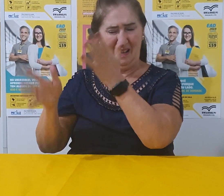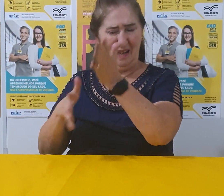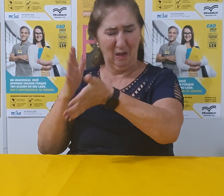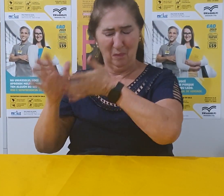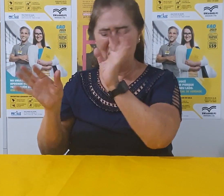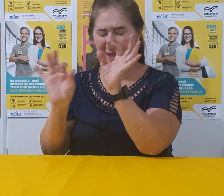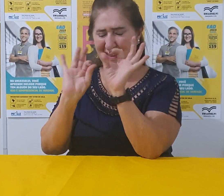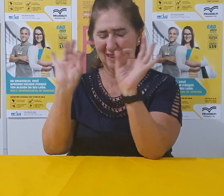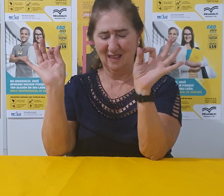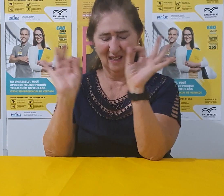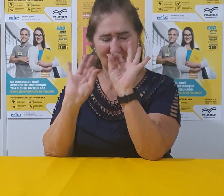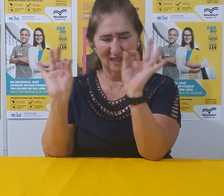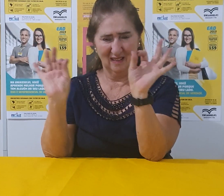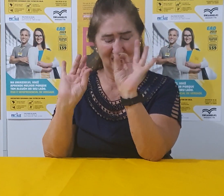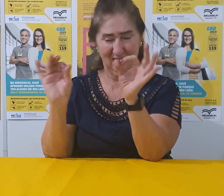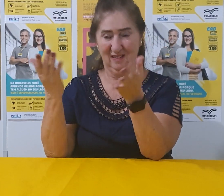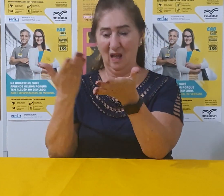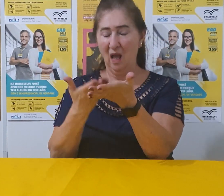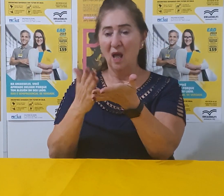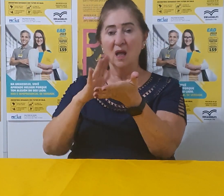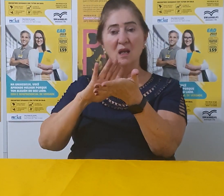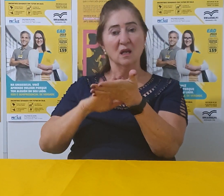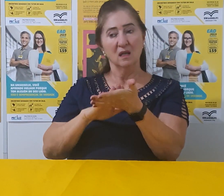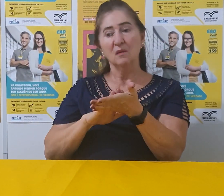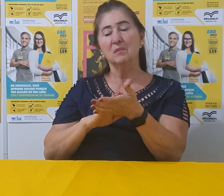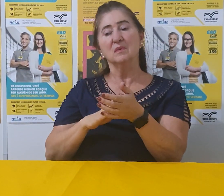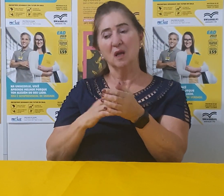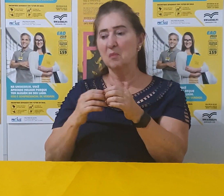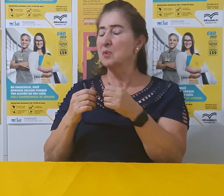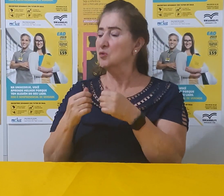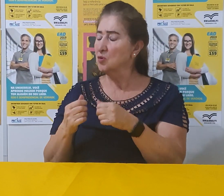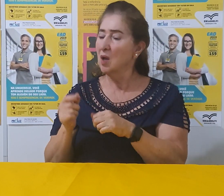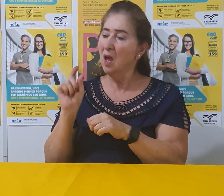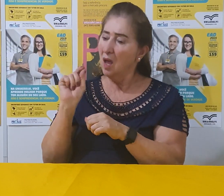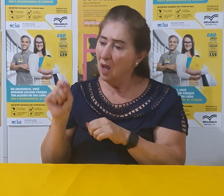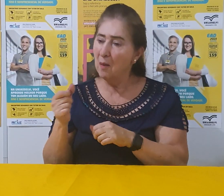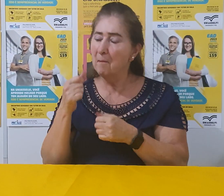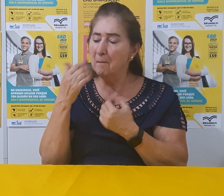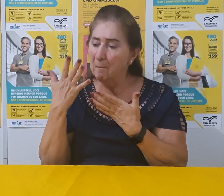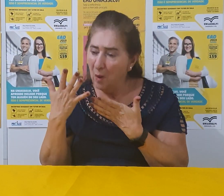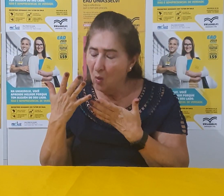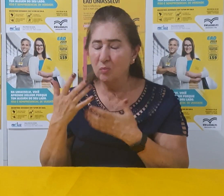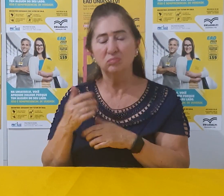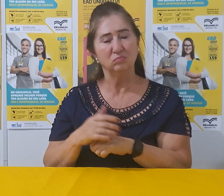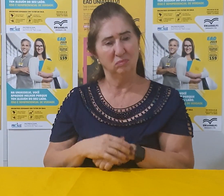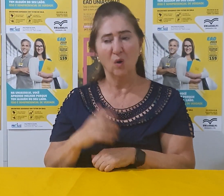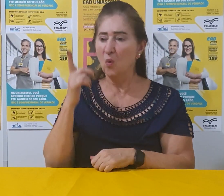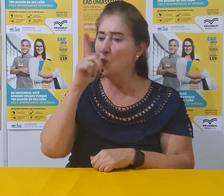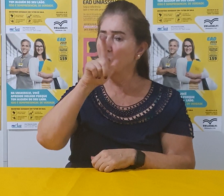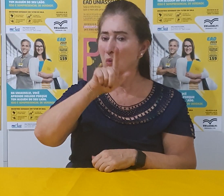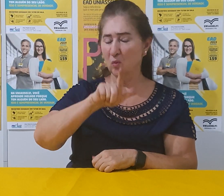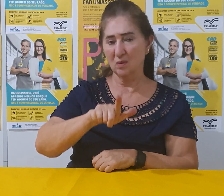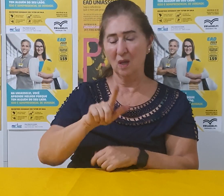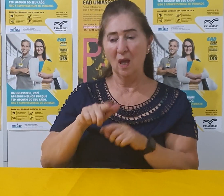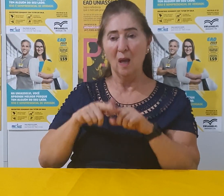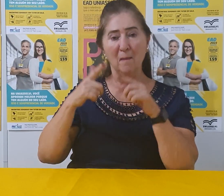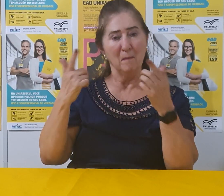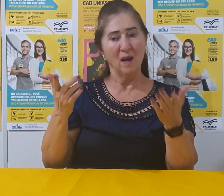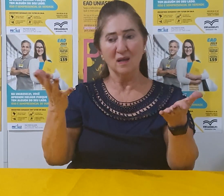a presença do intérprete em sala de aula é uma grande conquista, mas queria que mais pessoas